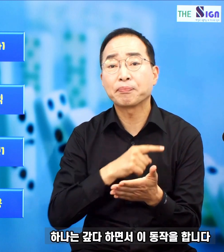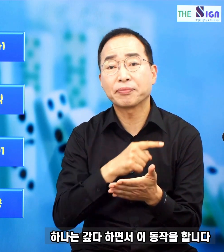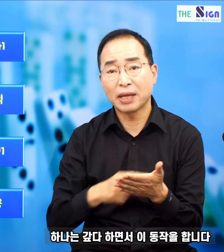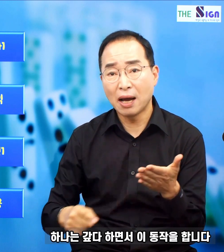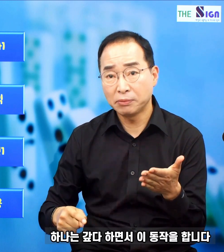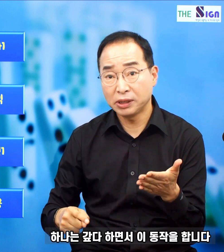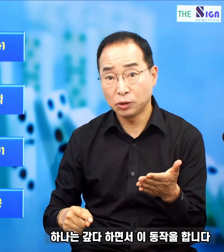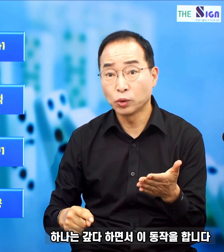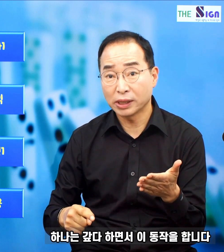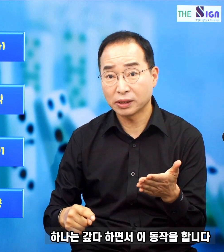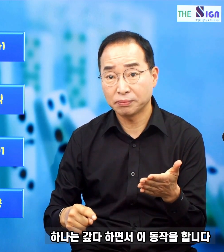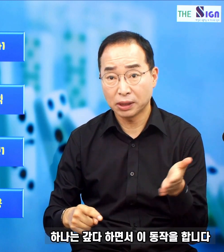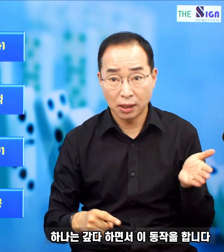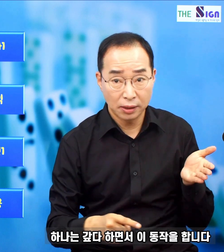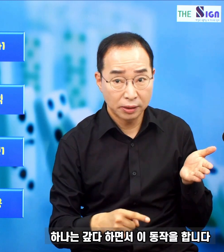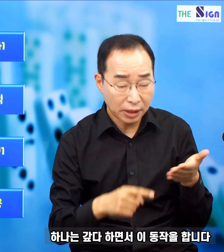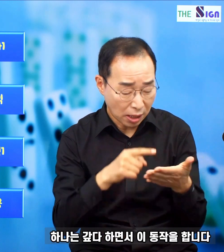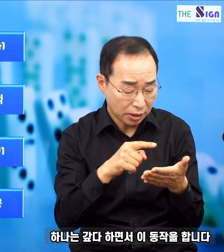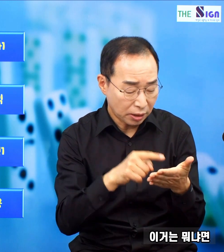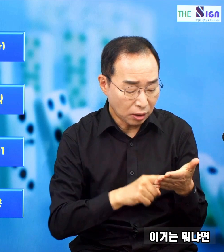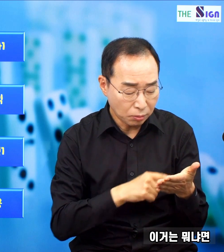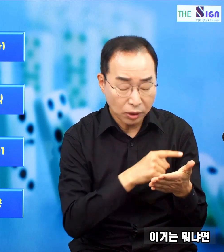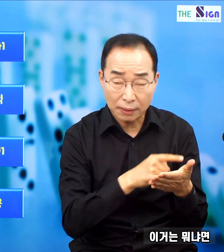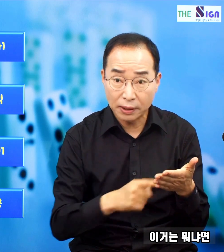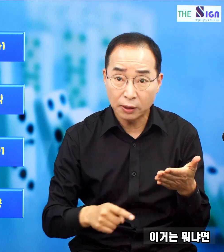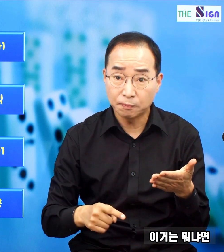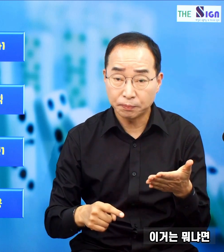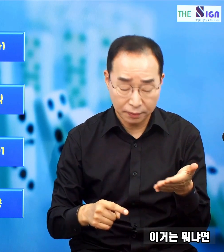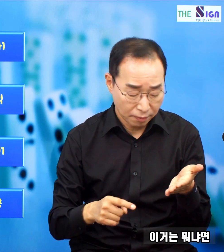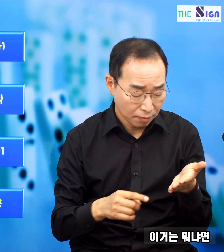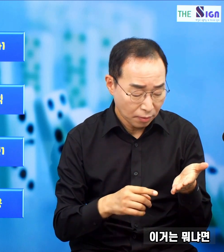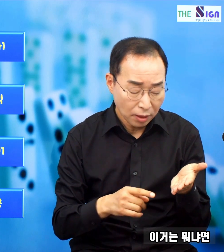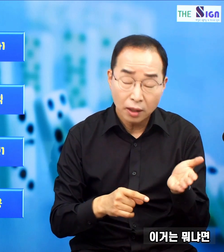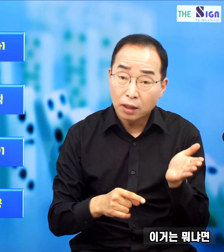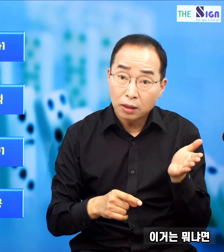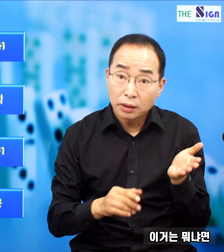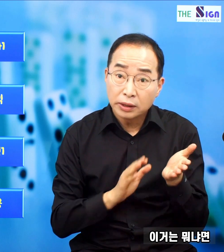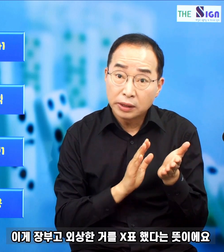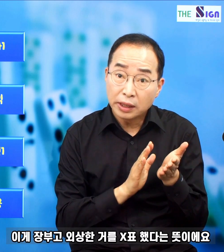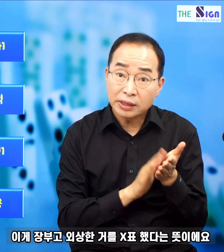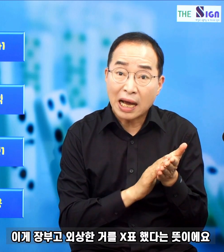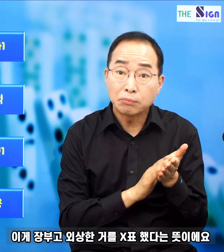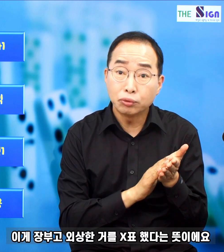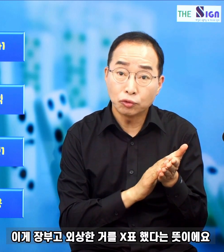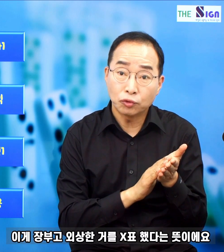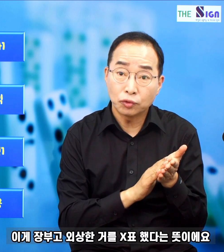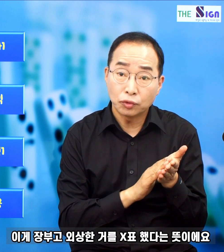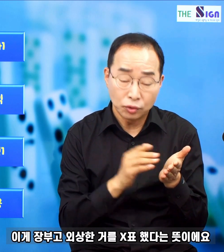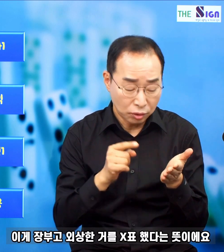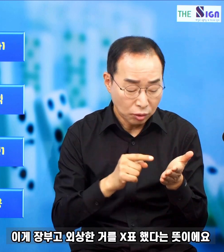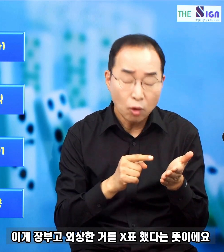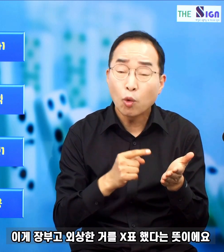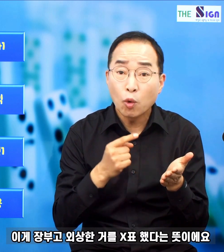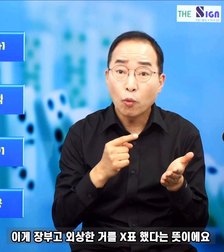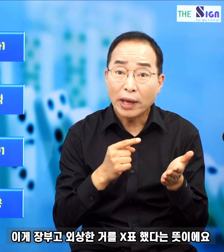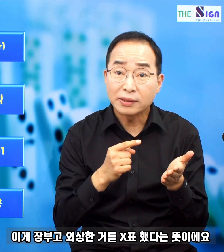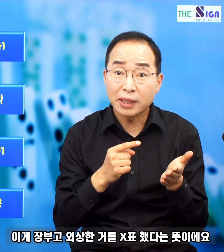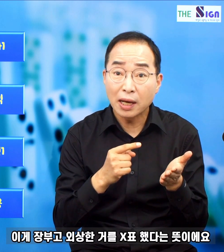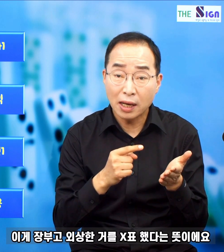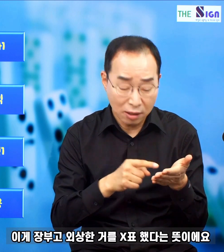갚다 하면서 이 동작을 씁니다. 자, 이거는 뭐냐면, 이게 장부고 외상한